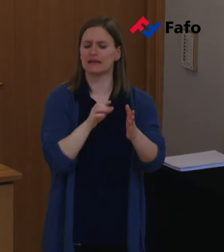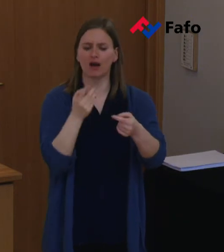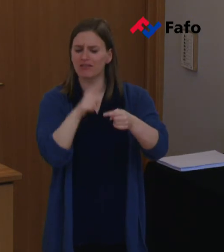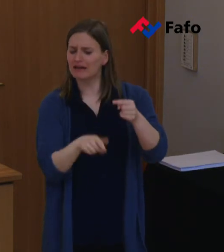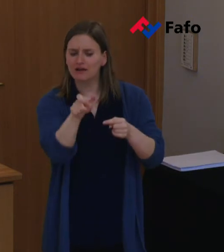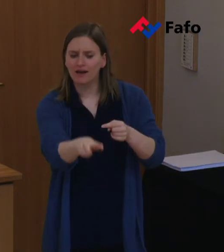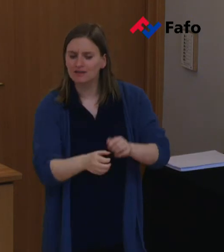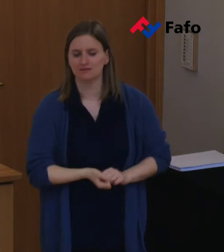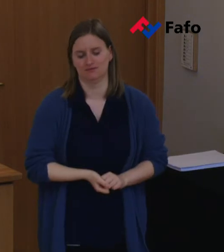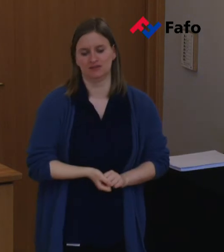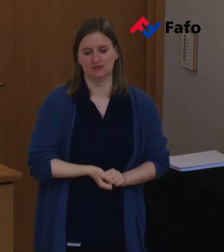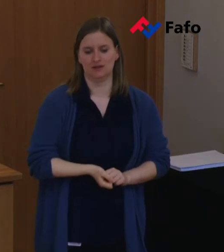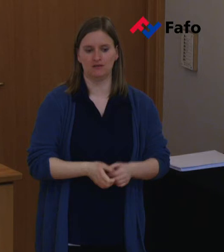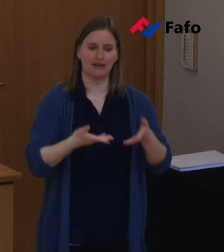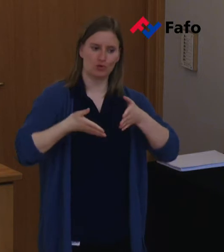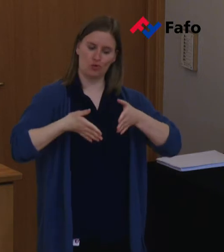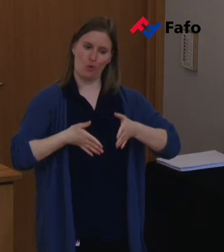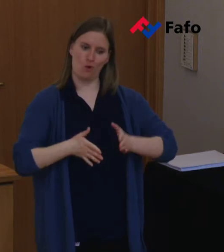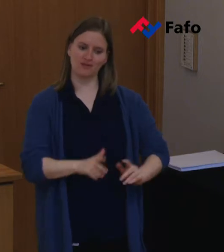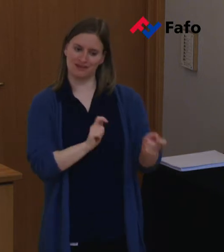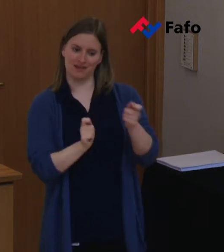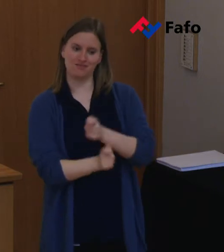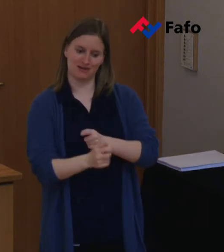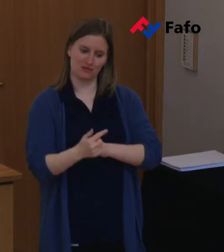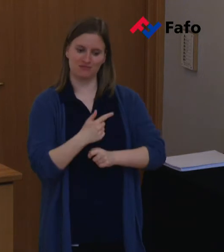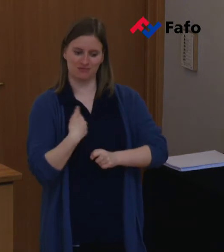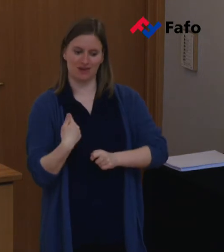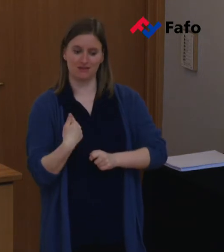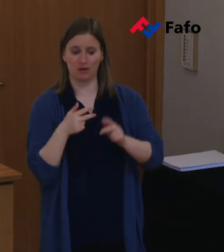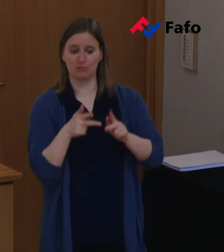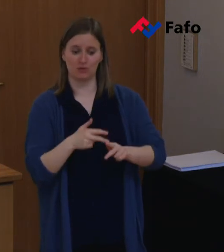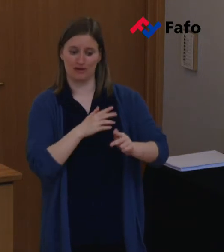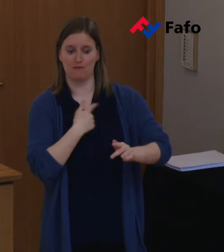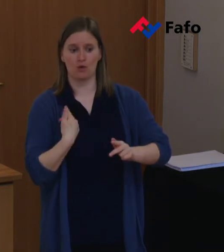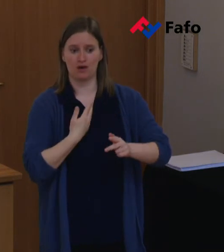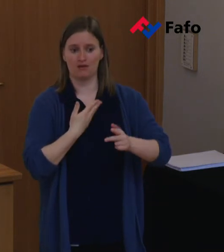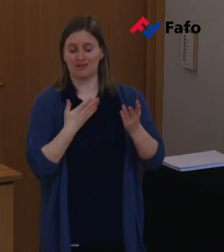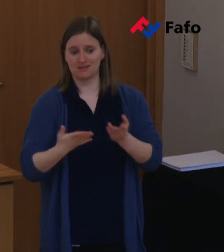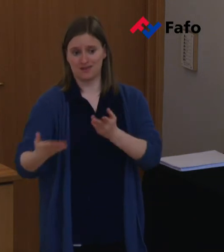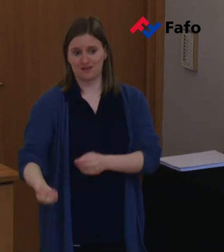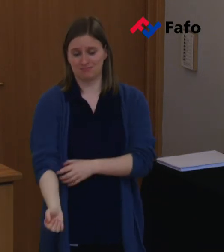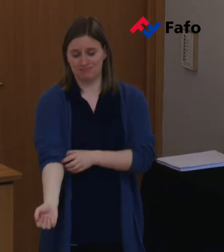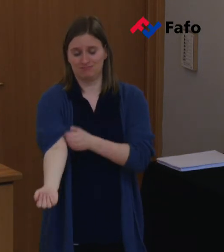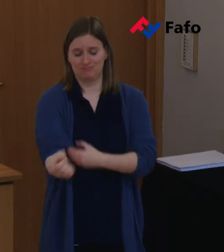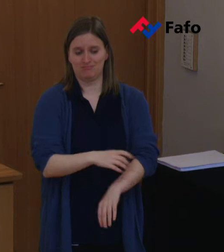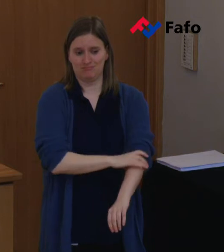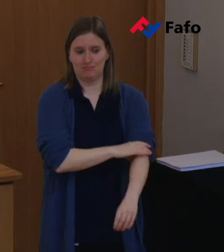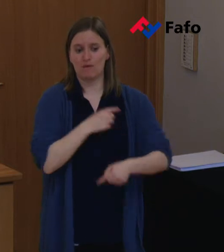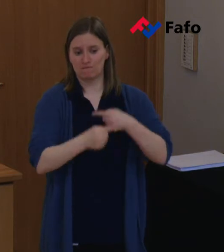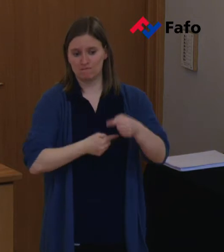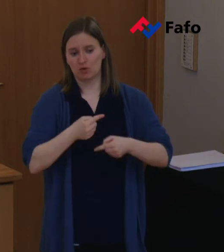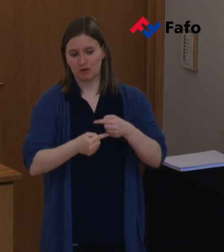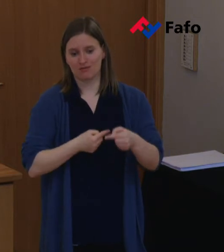en så å si, holdningsendring som vi har bruk for i våre tjenester i stor grad. For fortsatt er det